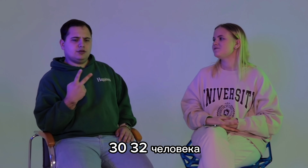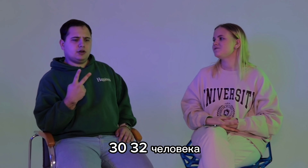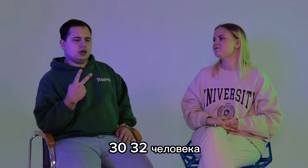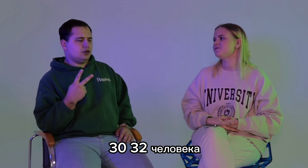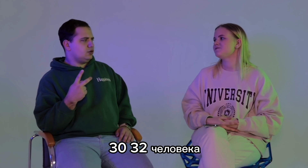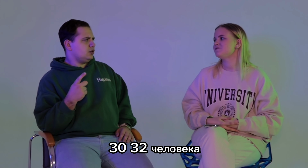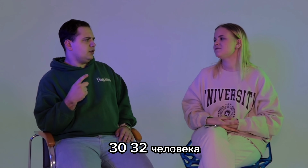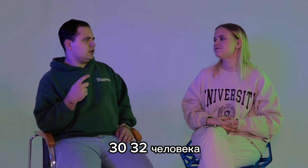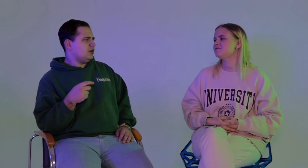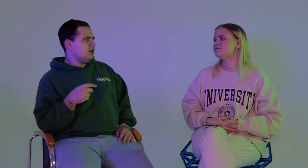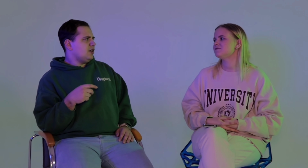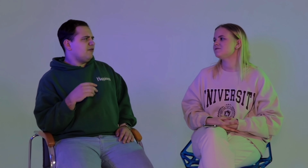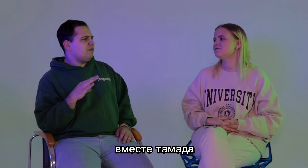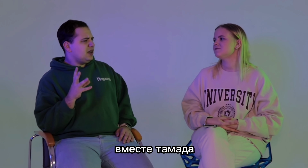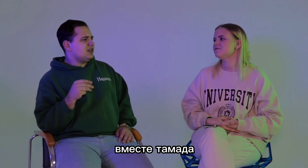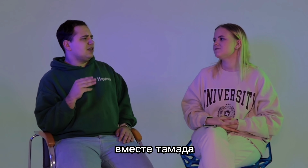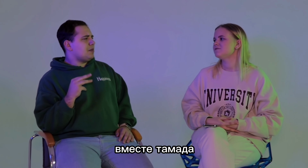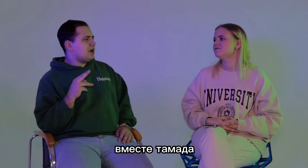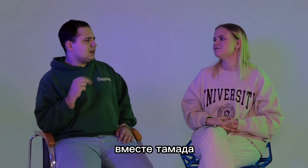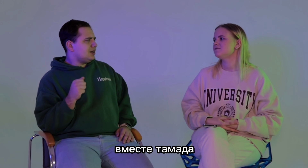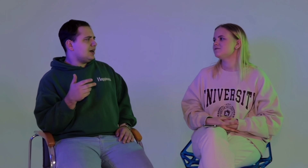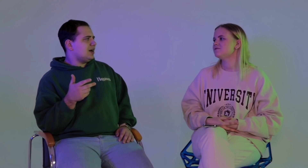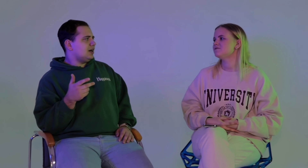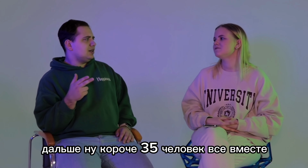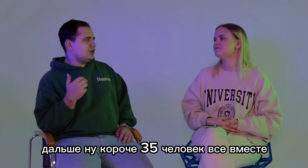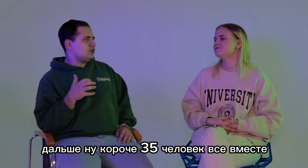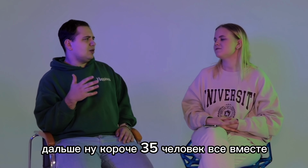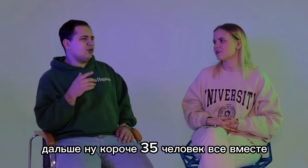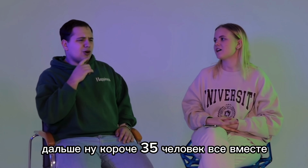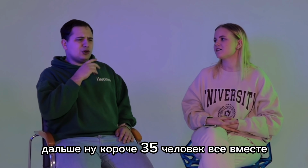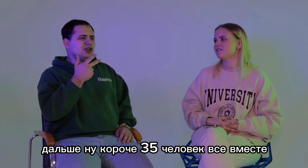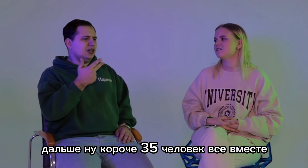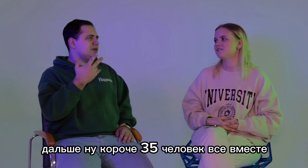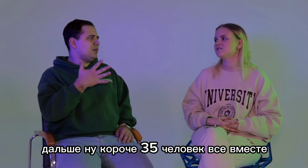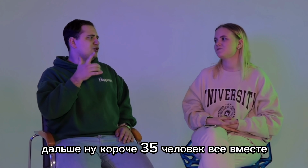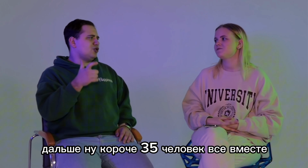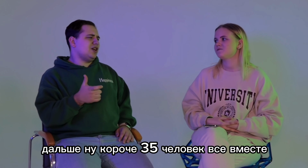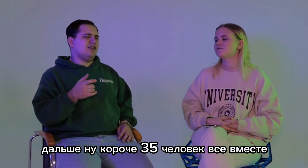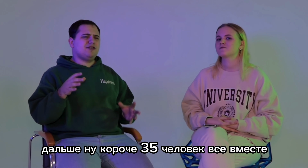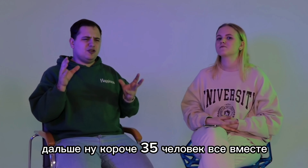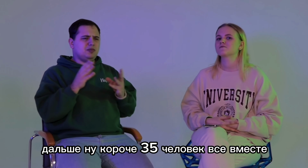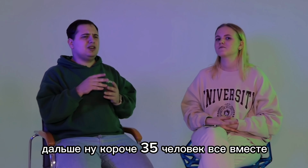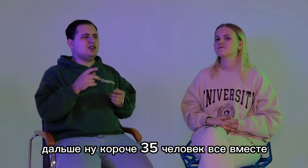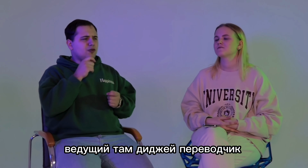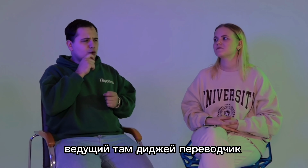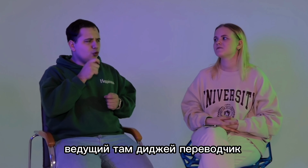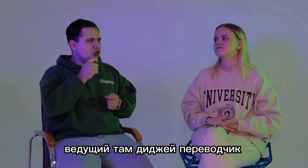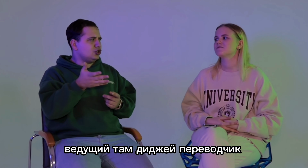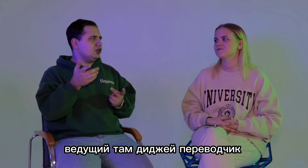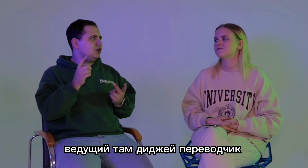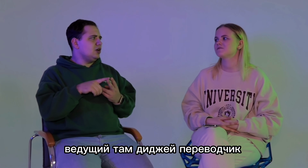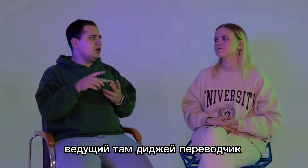32 человека. Вместе тамада, дальше. Ну, да. Короче, 35 человек все вместе. Ведущий,